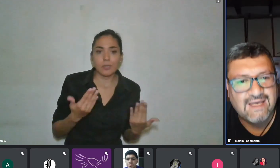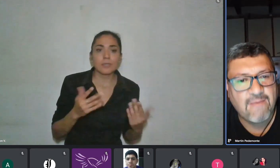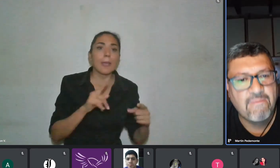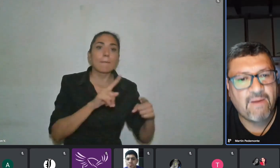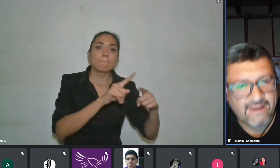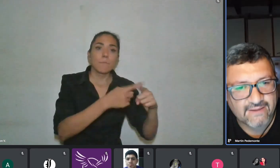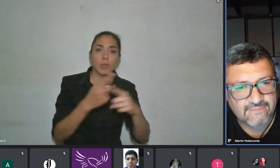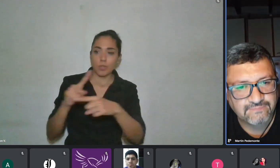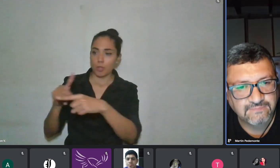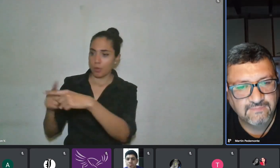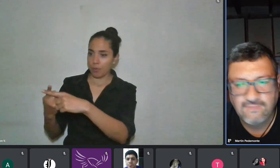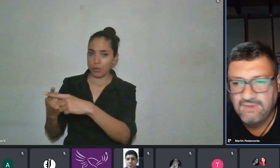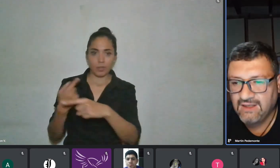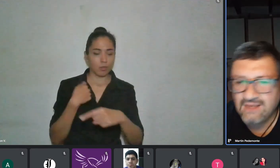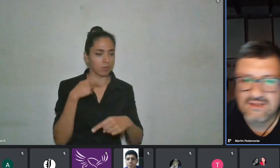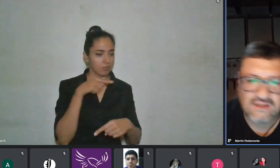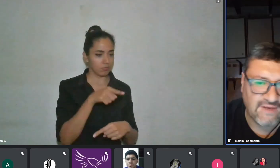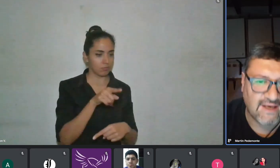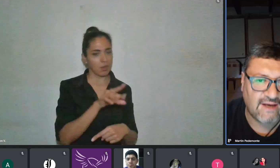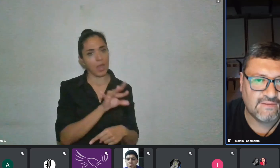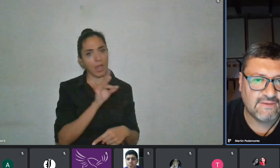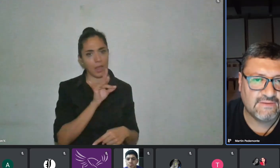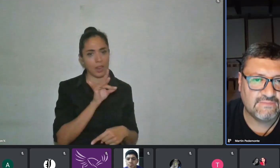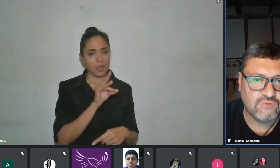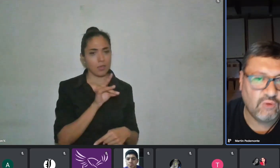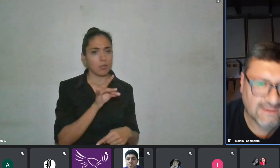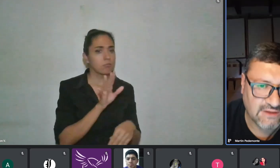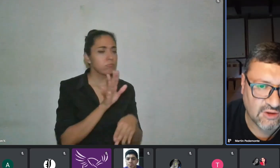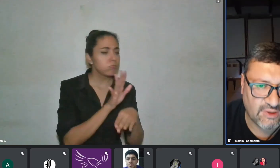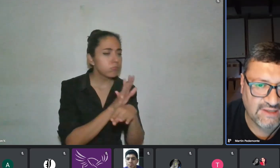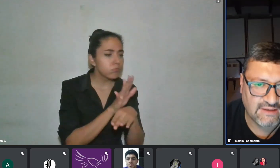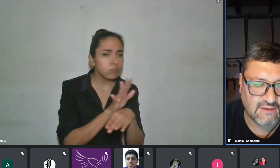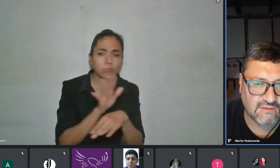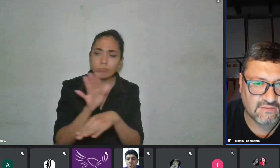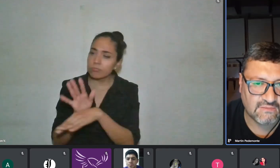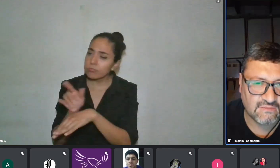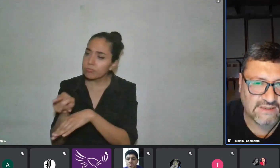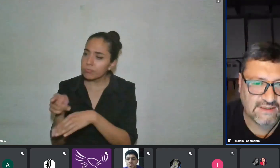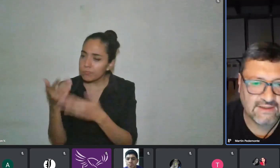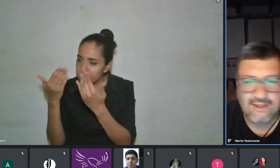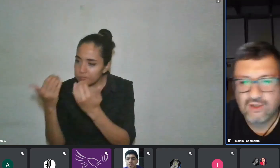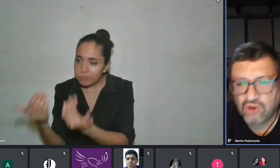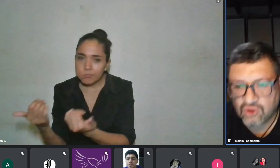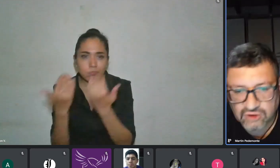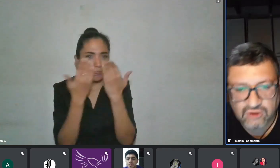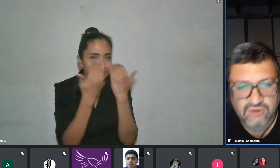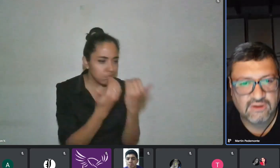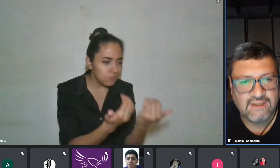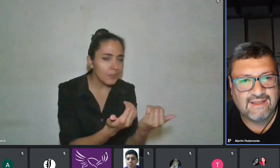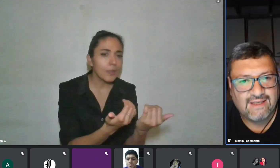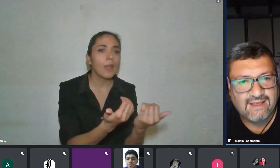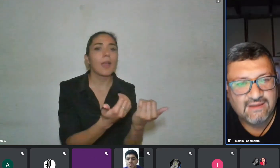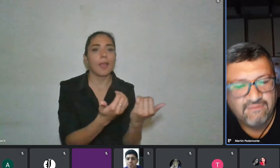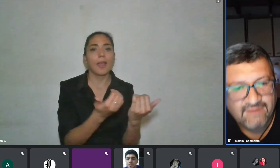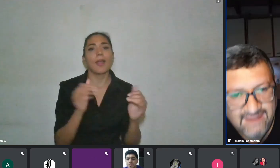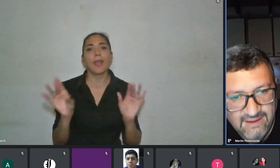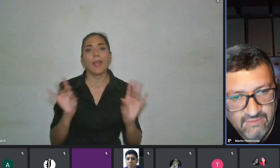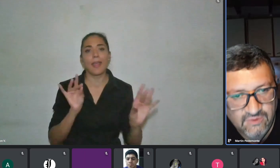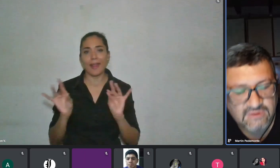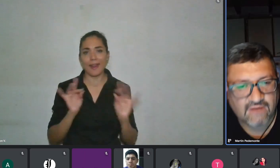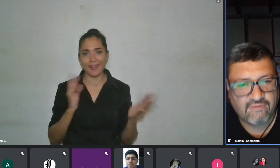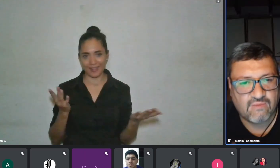te tenés que empapar qué significa tu partido político. ¿Sí? Nosotros